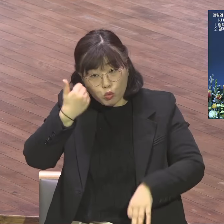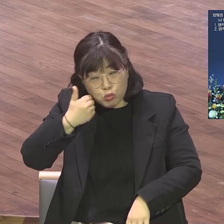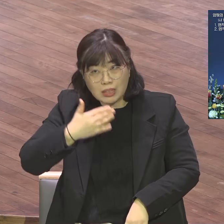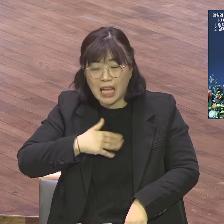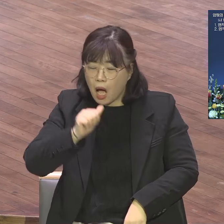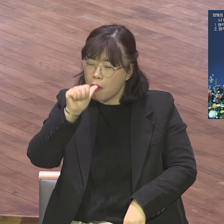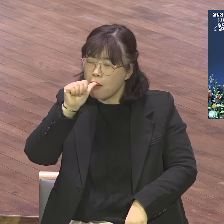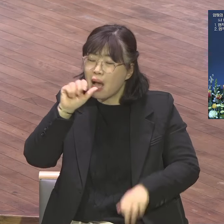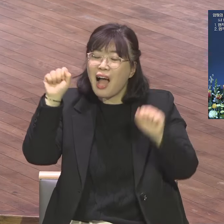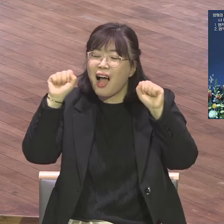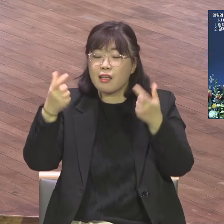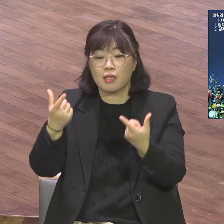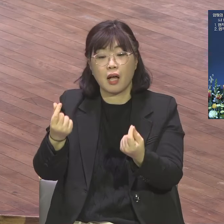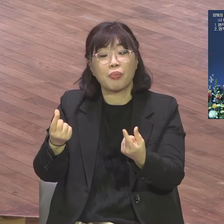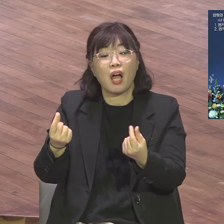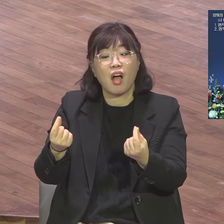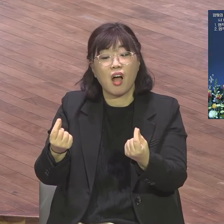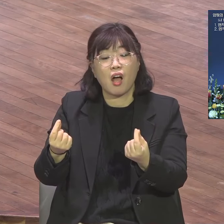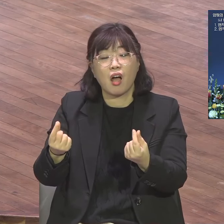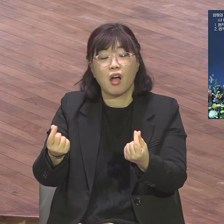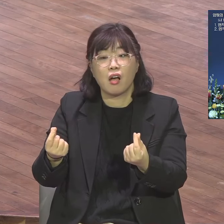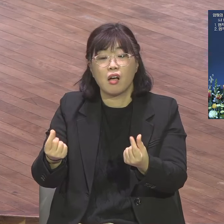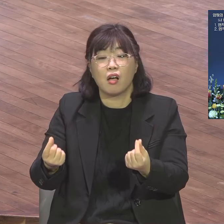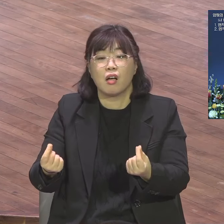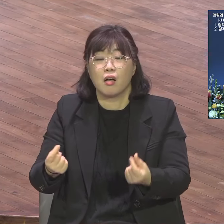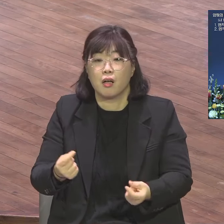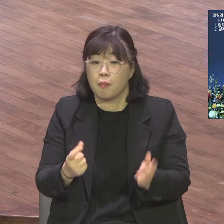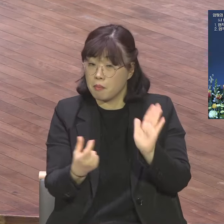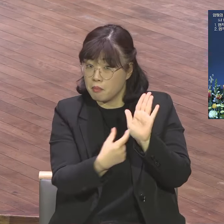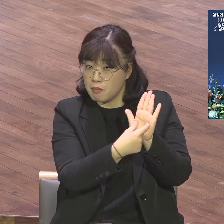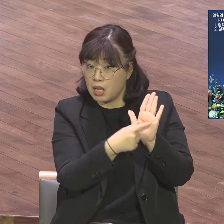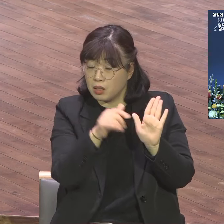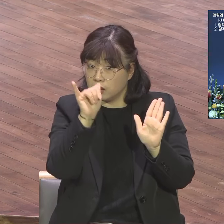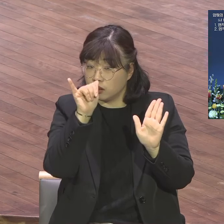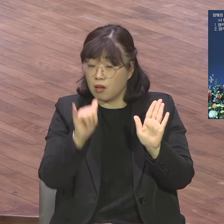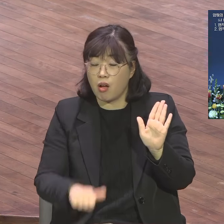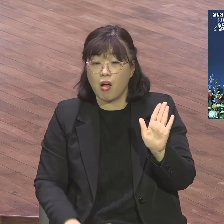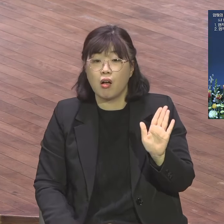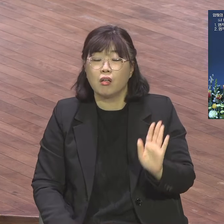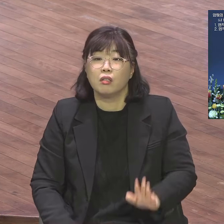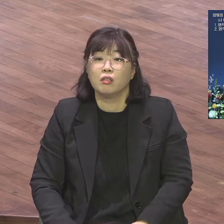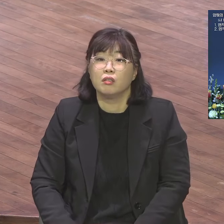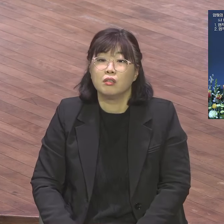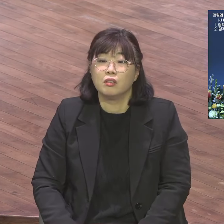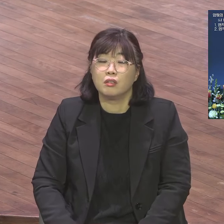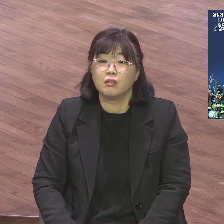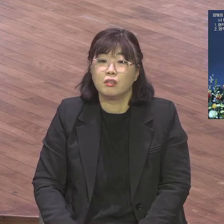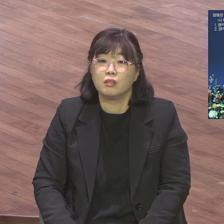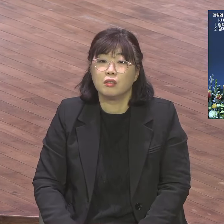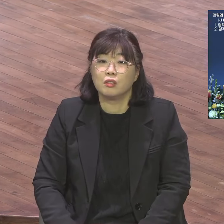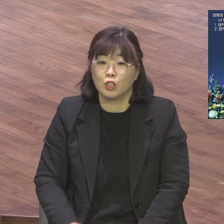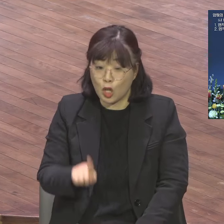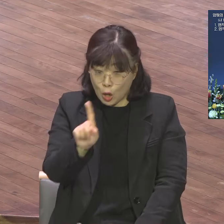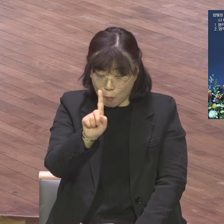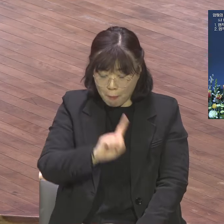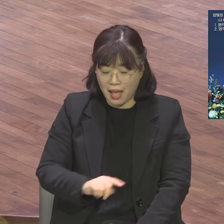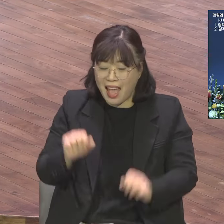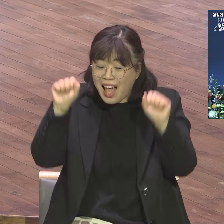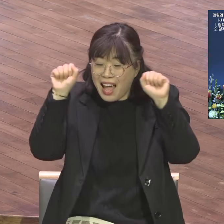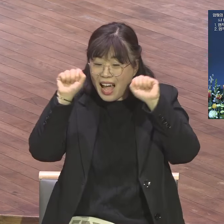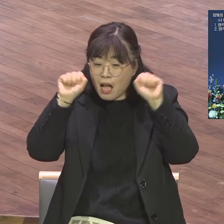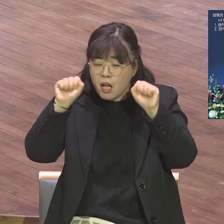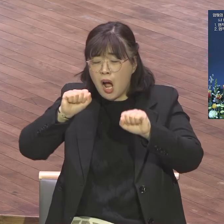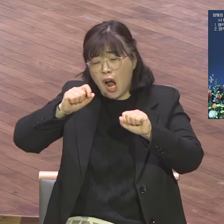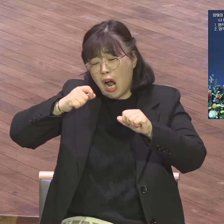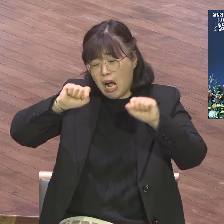오직 젖만 모든 초점 맞추죠. 오직 젖, 무슨 말입니까? 끊임없이 우르대면서 보채는 걸